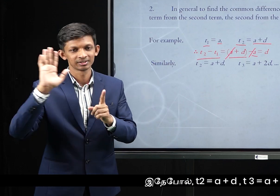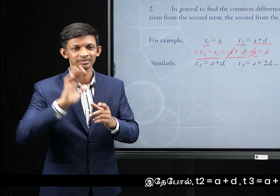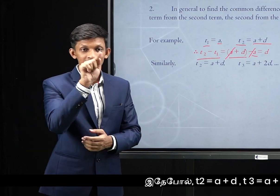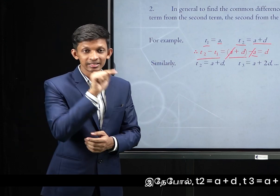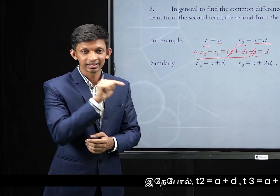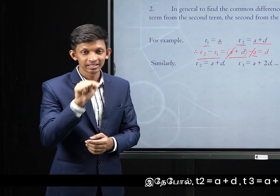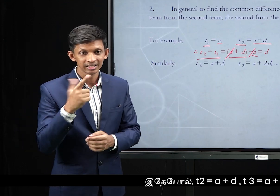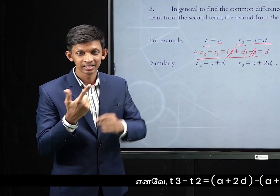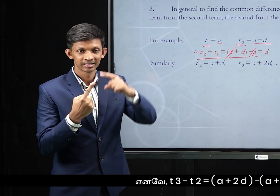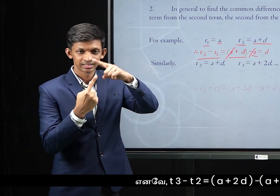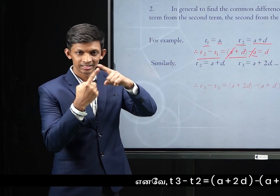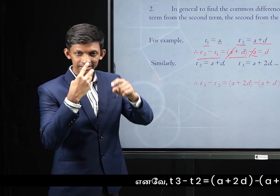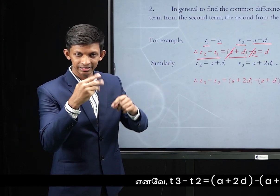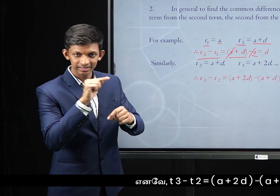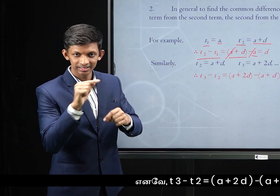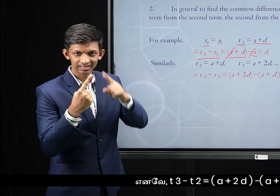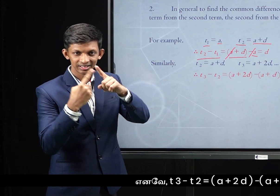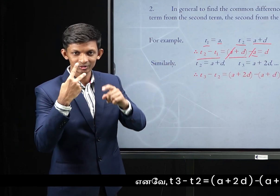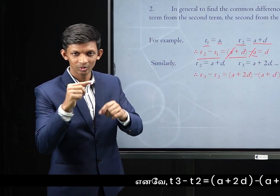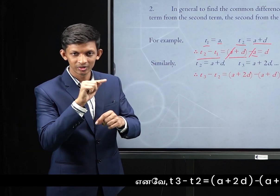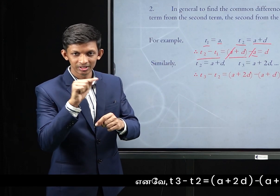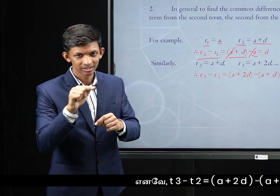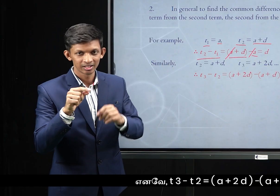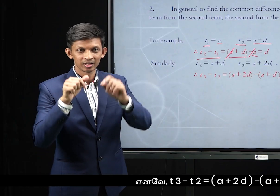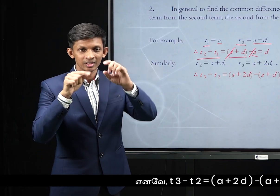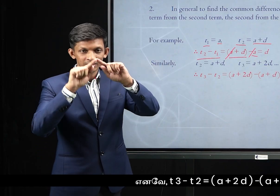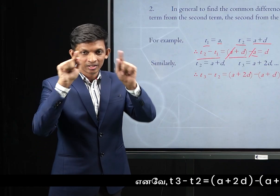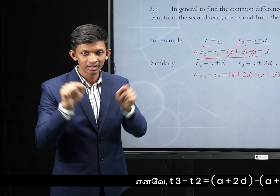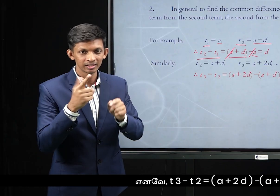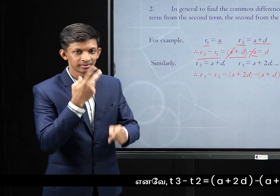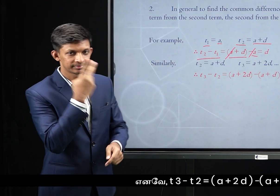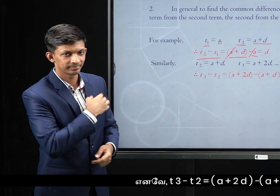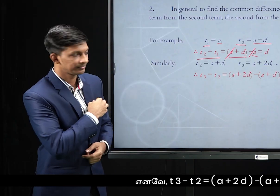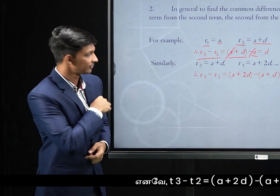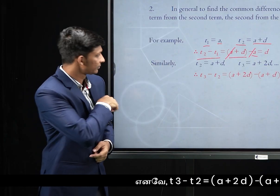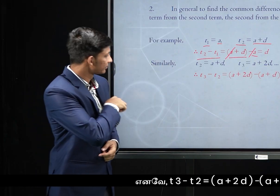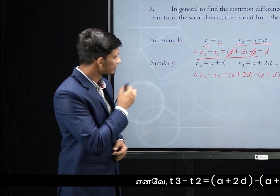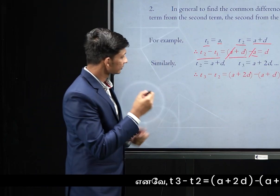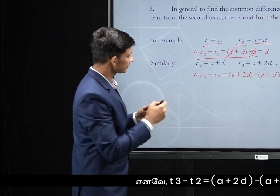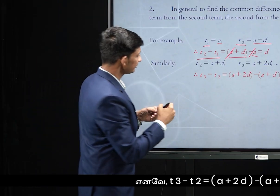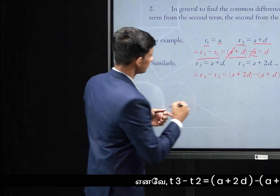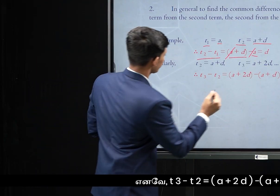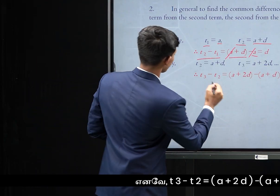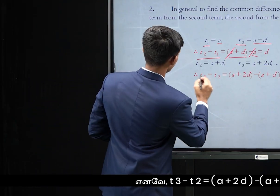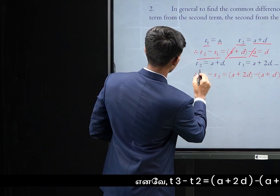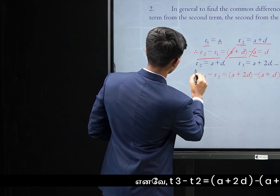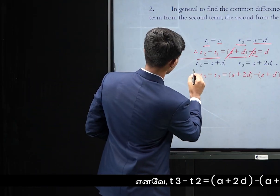2 டி. எனவே டி கீழ் இலக்கு 3 கழித்தல் டி கீழ் இலக்கு 2